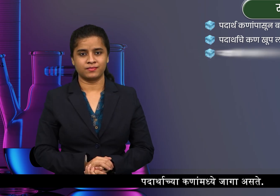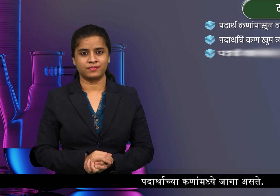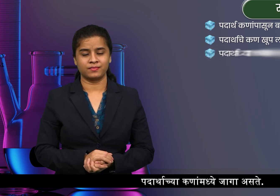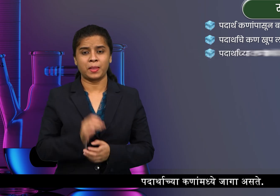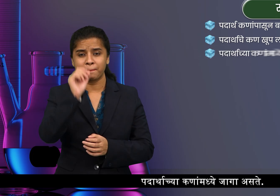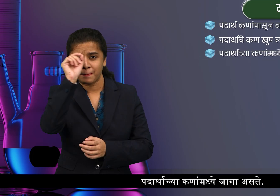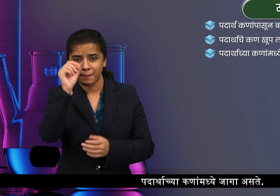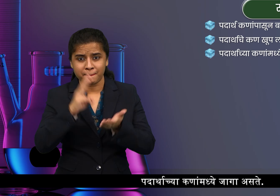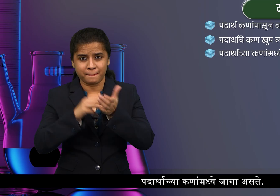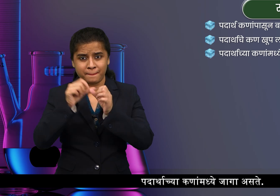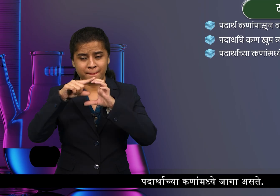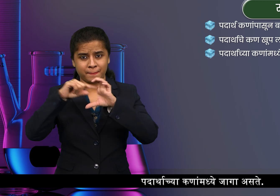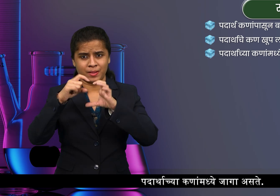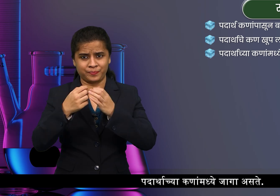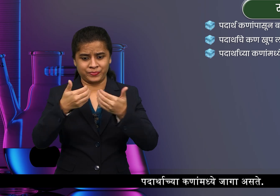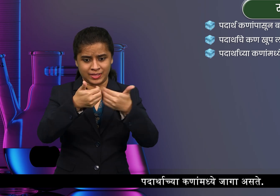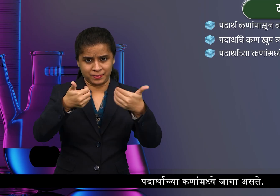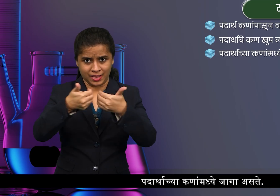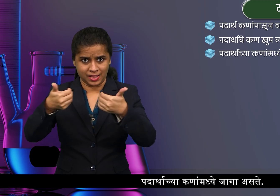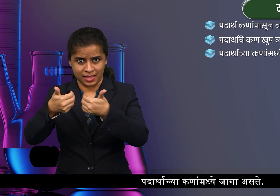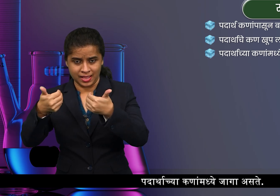पदार्थांच्या कणांमध्ये जागा असते.